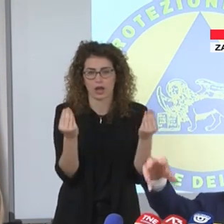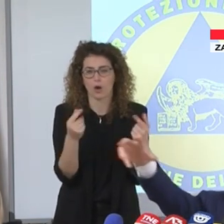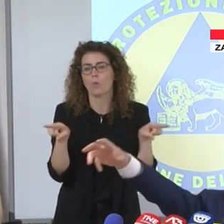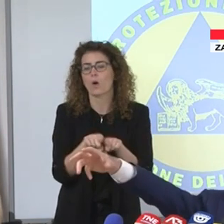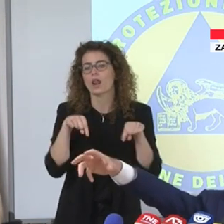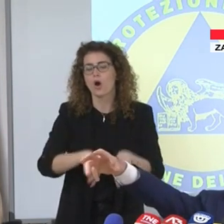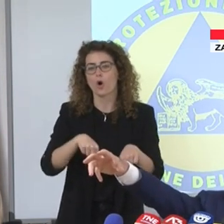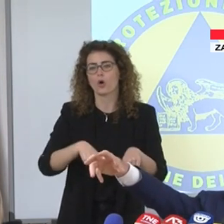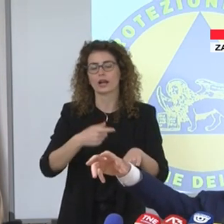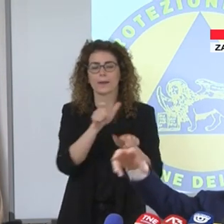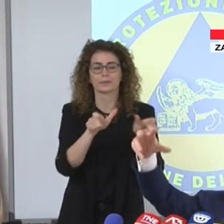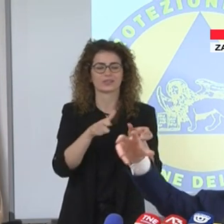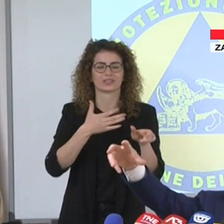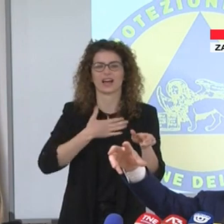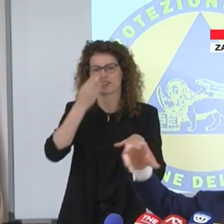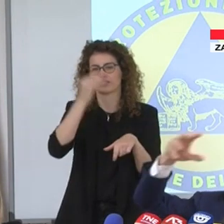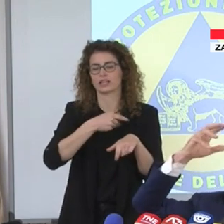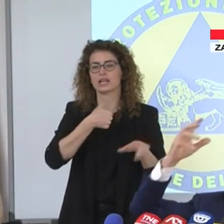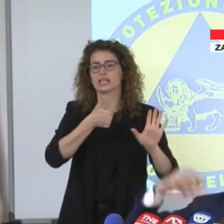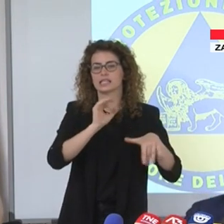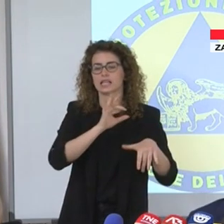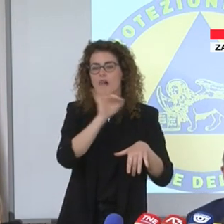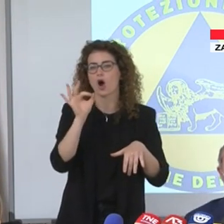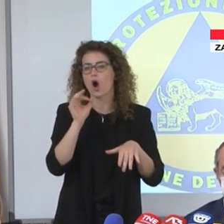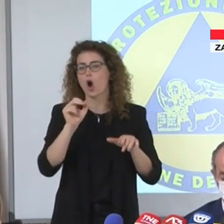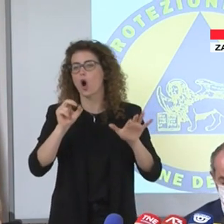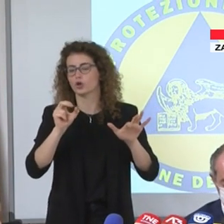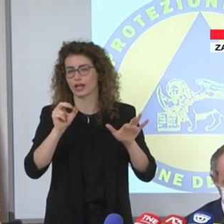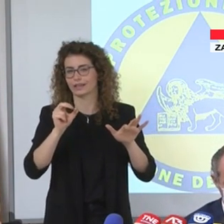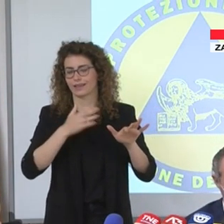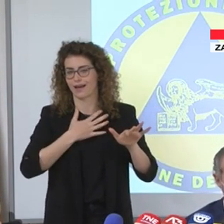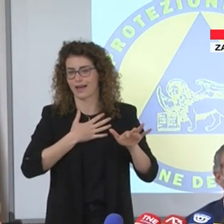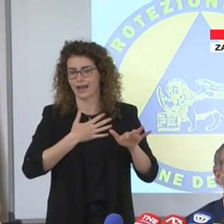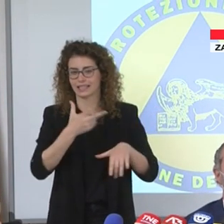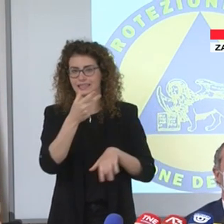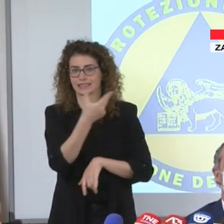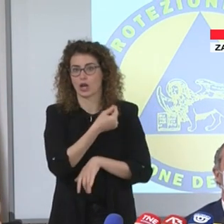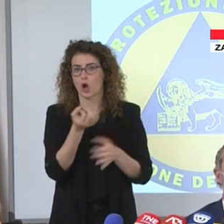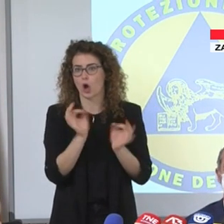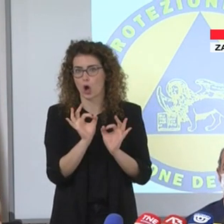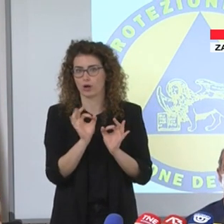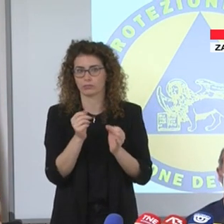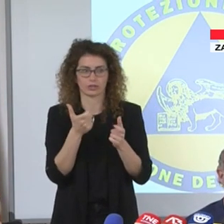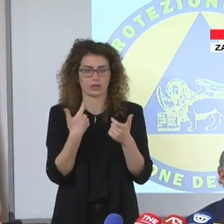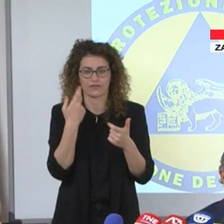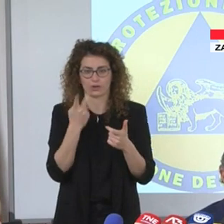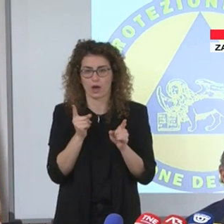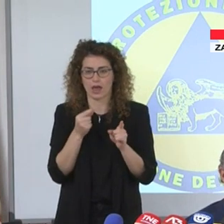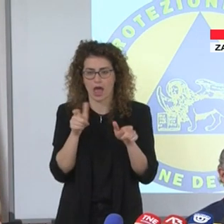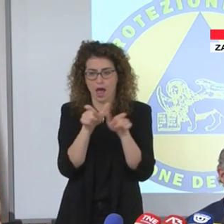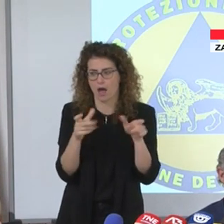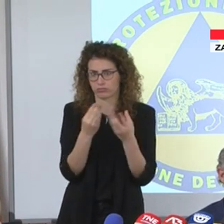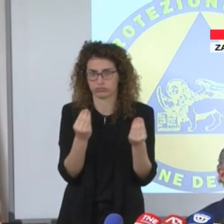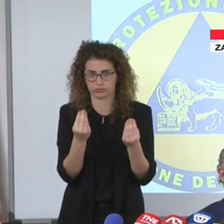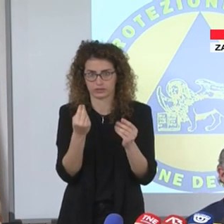un sessantenne o un settantenne o un ottantenne che magari non si è ancora vaccinato. Quindi dedichiamo ancora questi giorni,